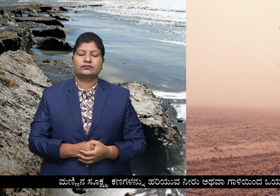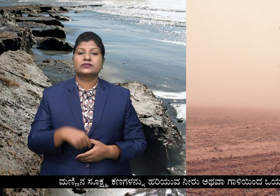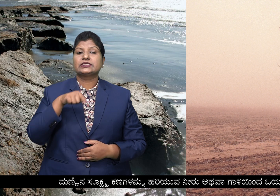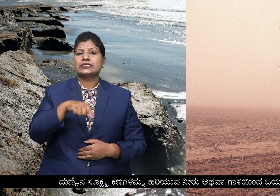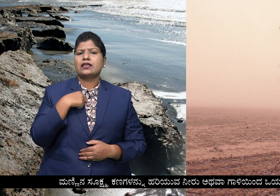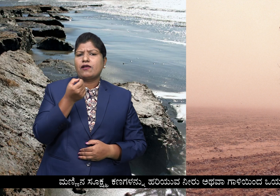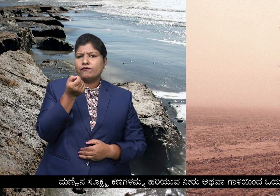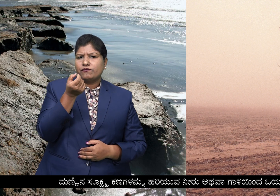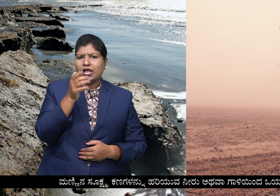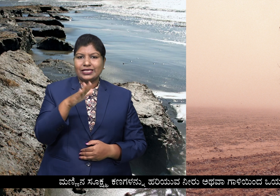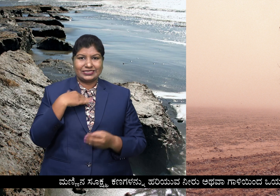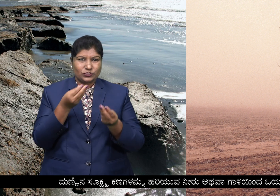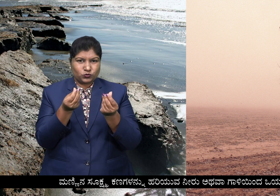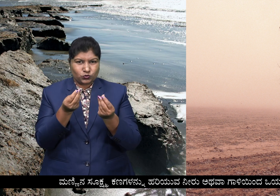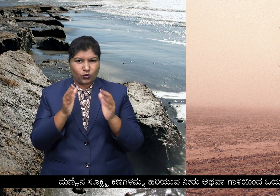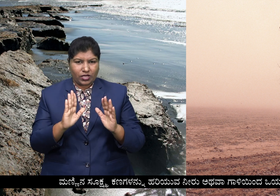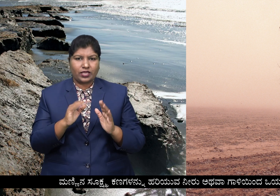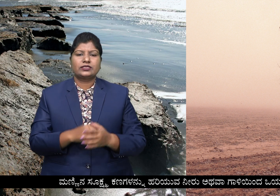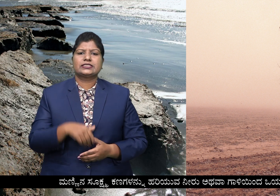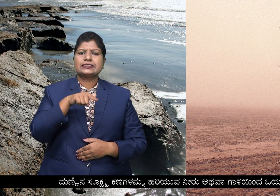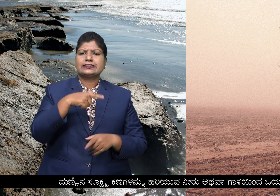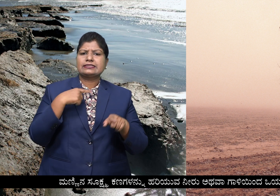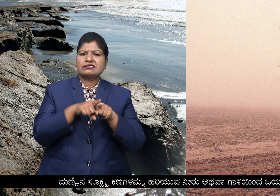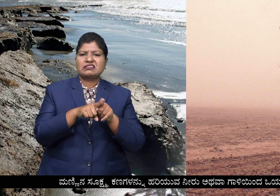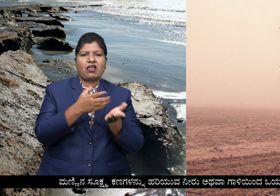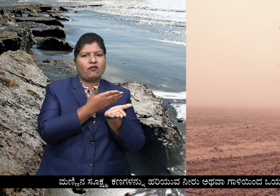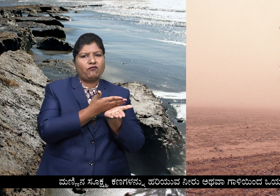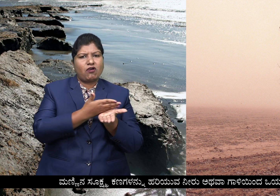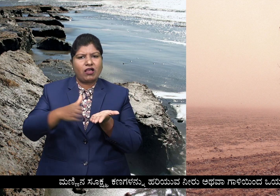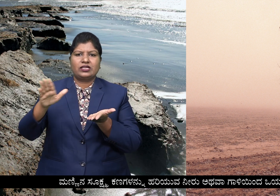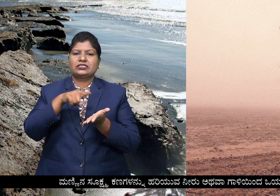ಮಣ್ಣಿನ ಸೂಕ್ಷ್ಮ ಕಣಗಳನ್ನು ಹರಿಯುವ ನೀರು ಅಥವಾ ಗಾಳಿಯಿಂದ ಒಯ್ಯಬಹುದು.